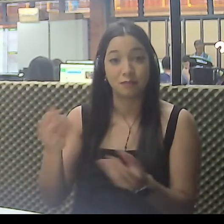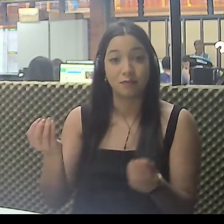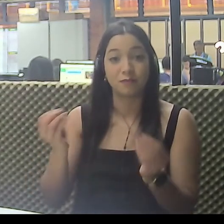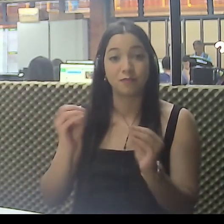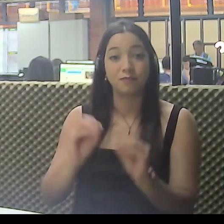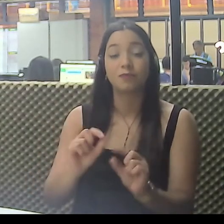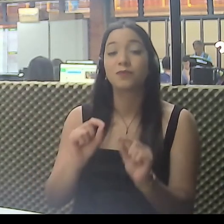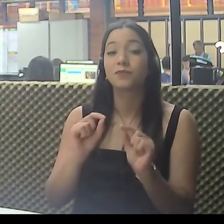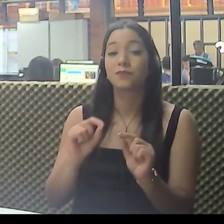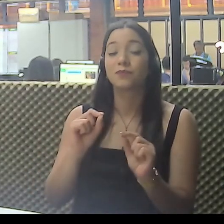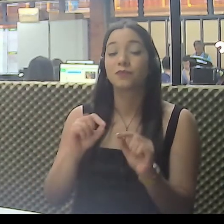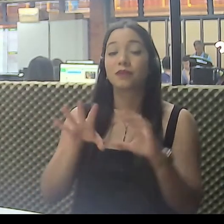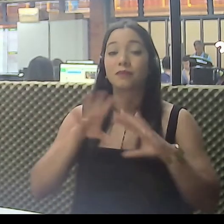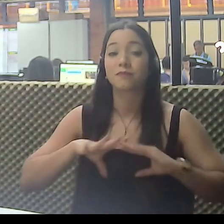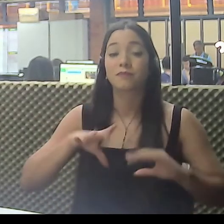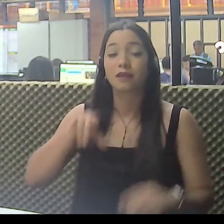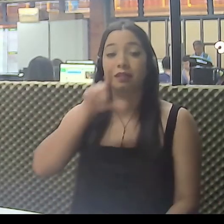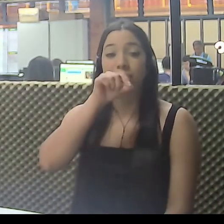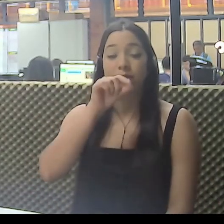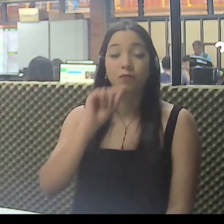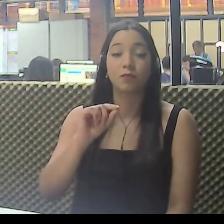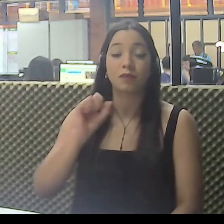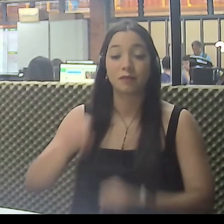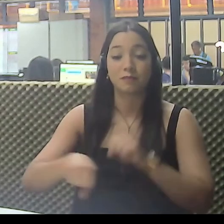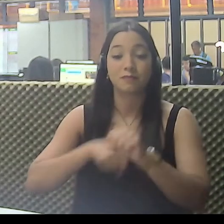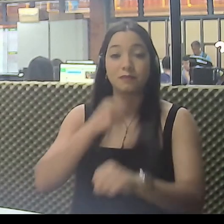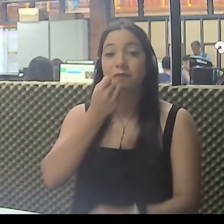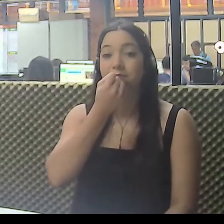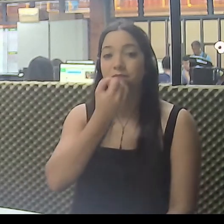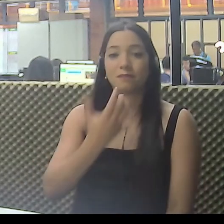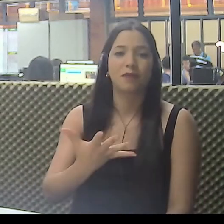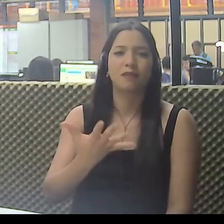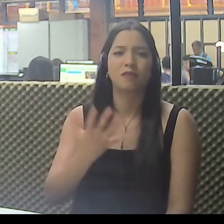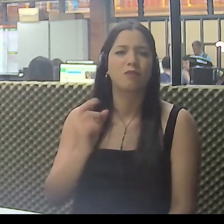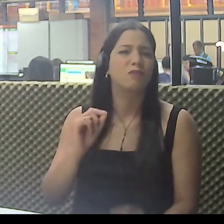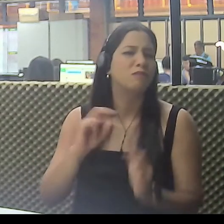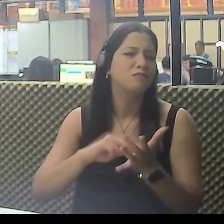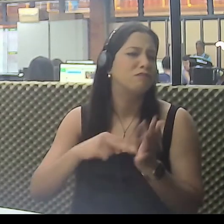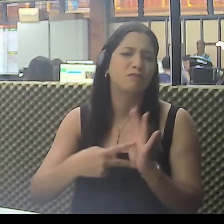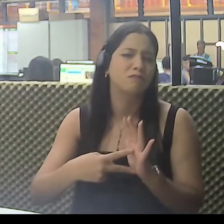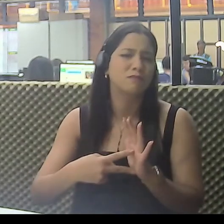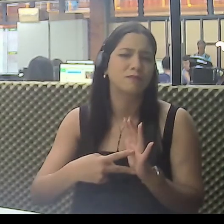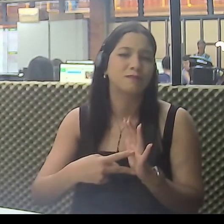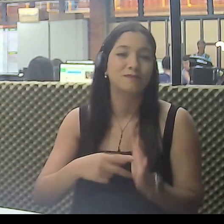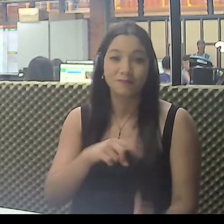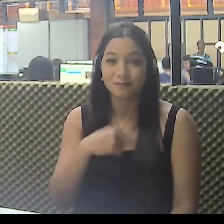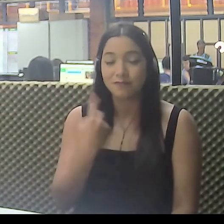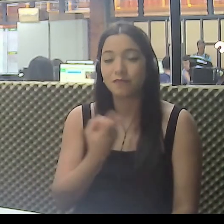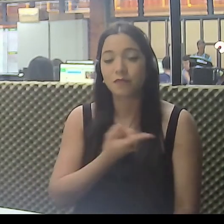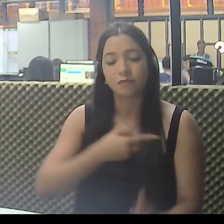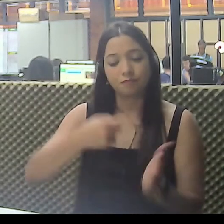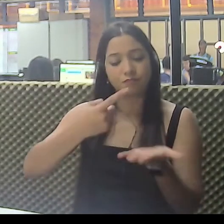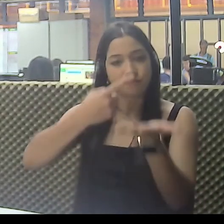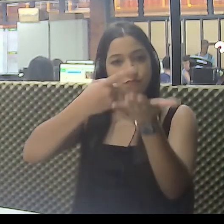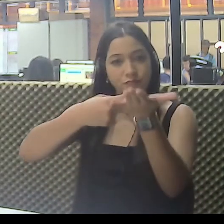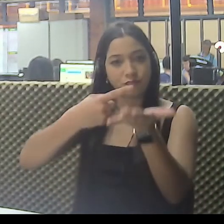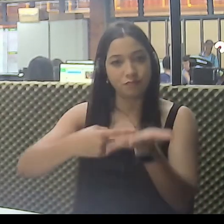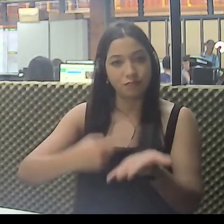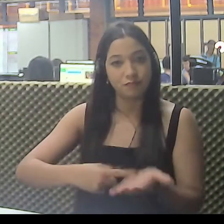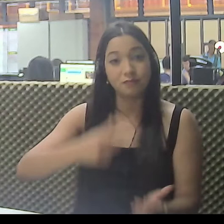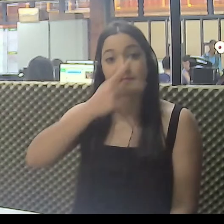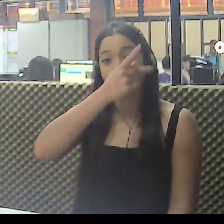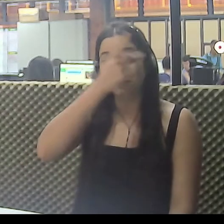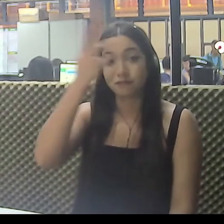implantar aqui no Parque Sabiá a Bike do Bem. O que é a Bike do Bem? Nós vamos agendar para aquelas